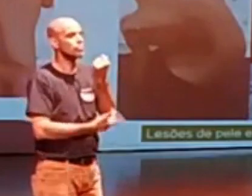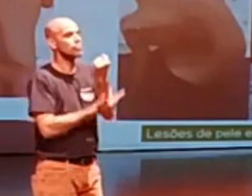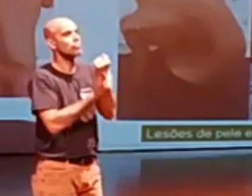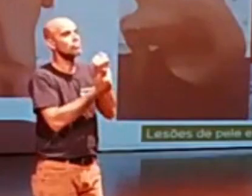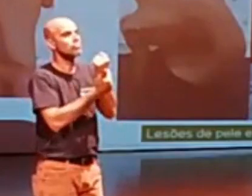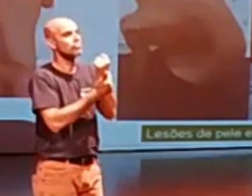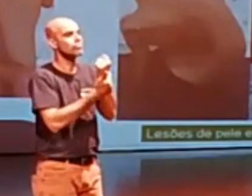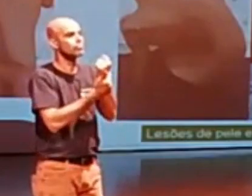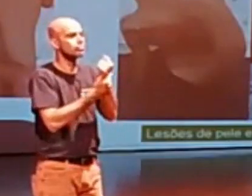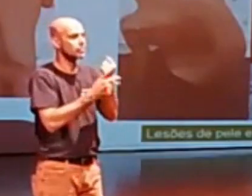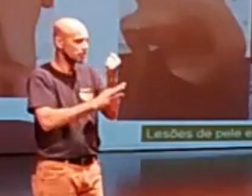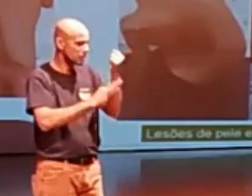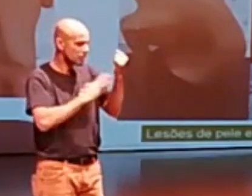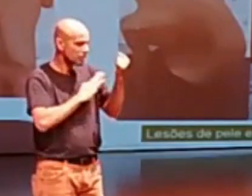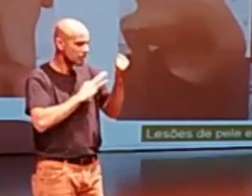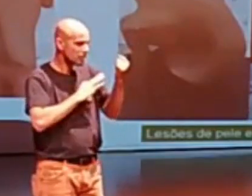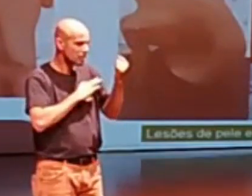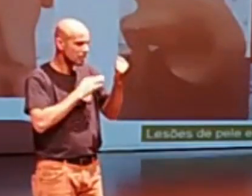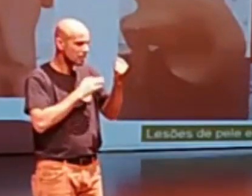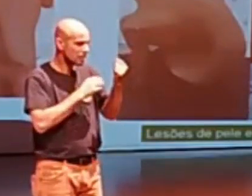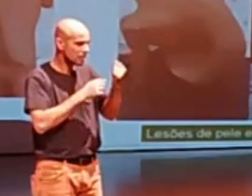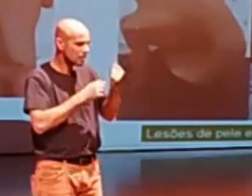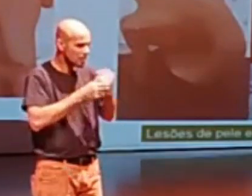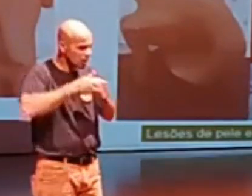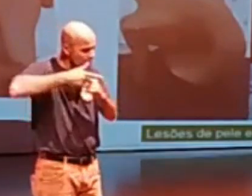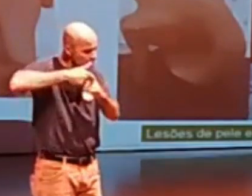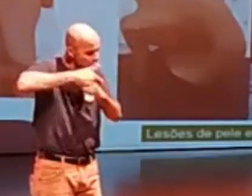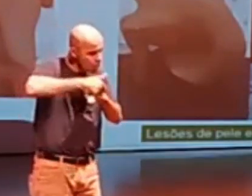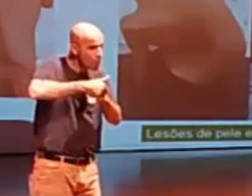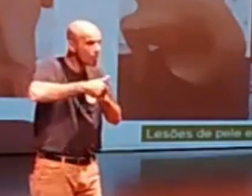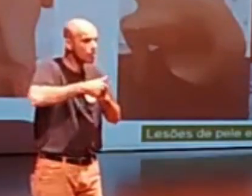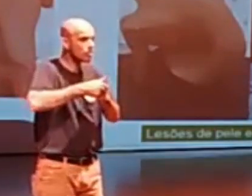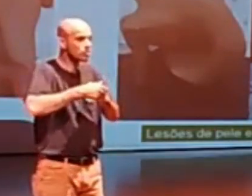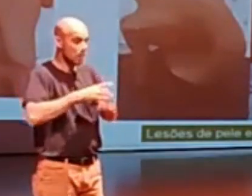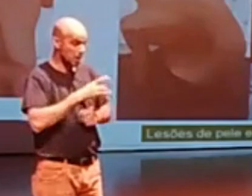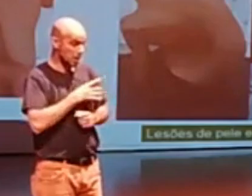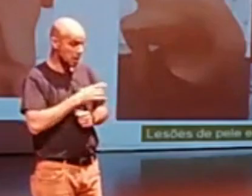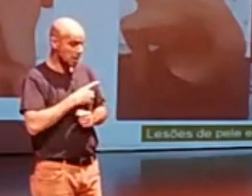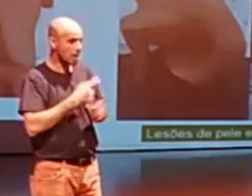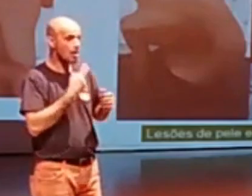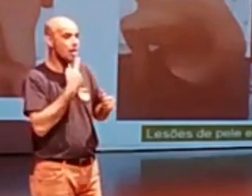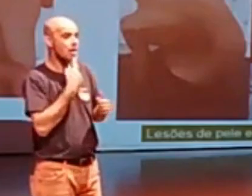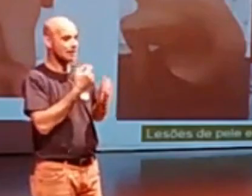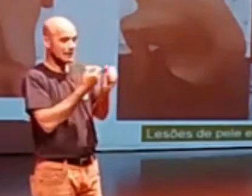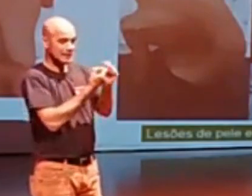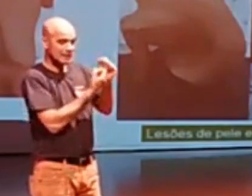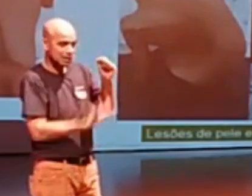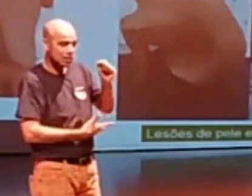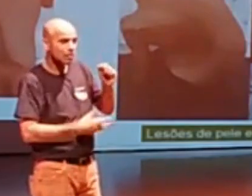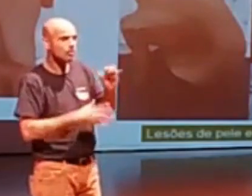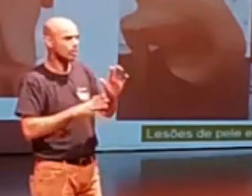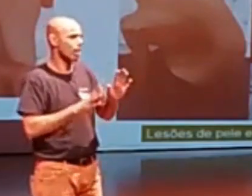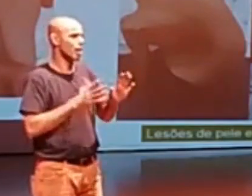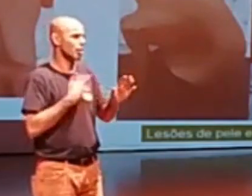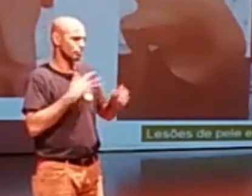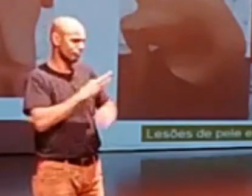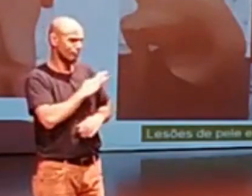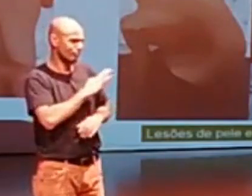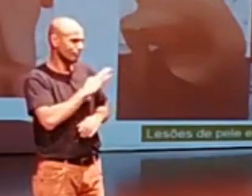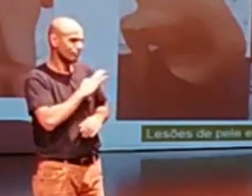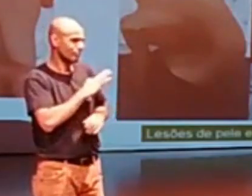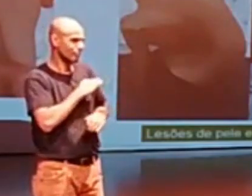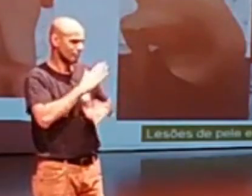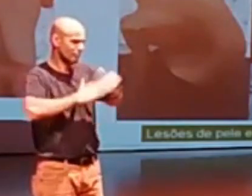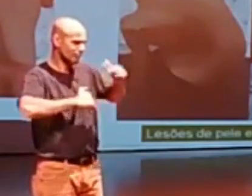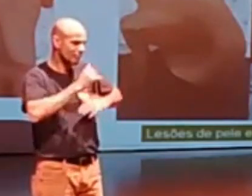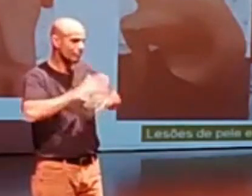técnica minimamente invasiva, onde todo mundo fica com medo de sangue, de escoliose, operar sangue, mas tem várias técnicas diferentes, cada